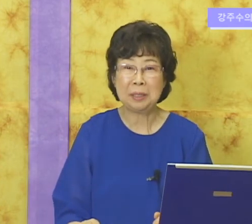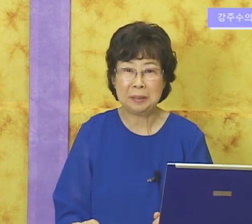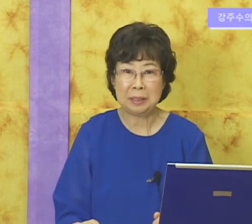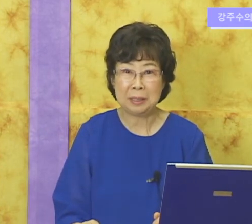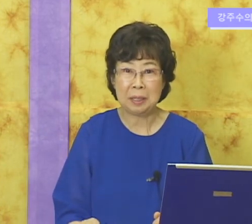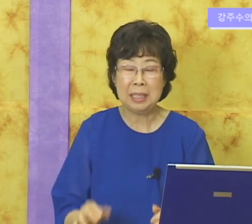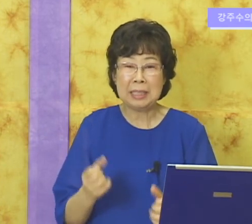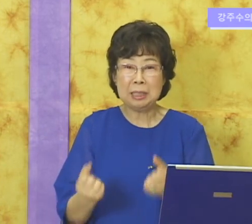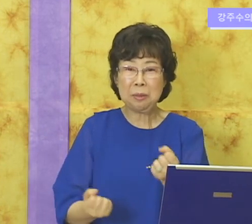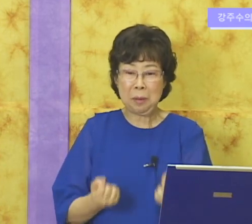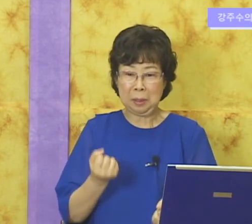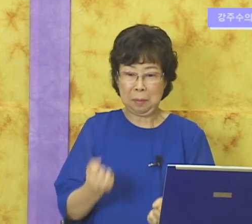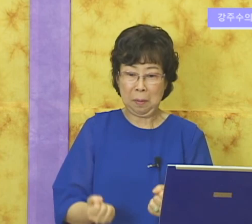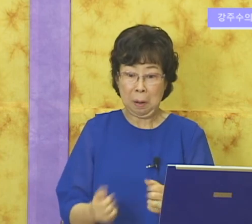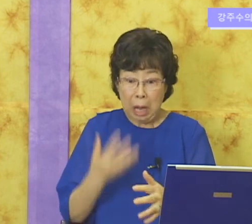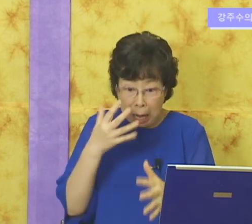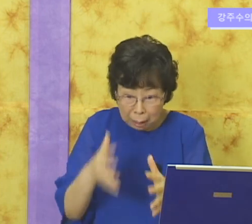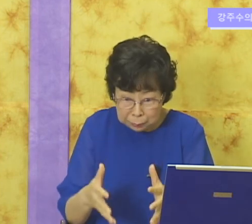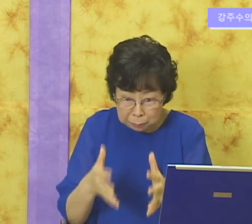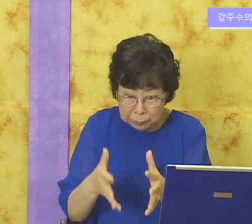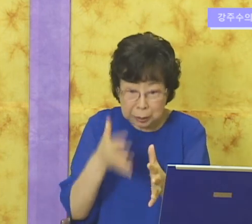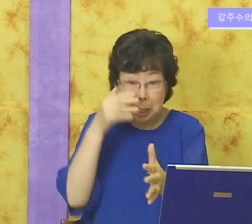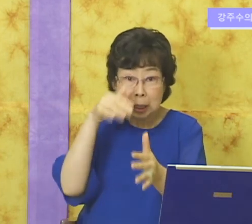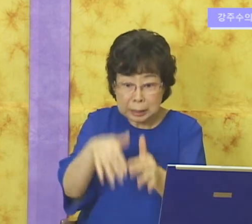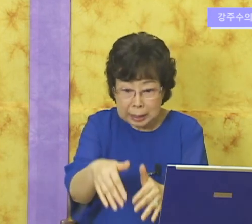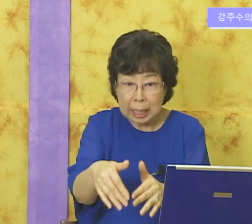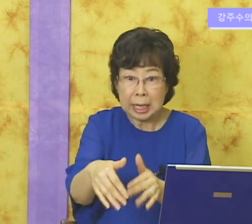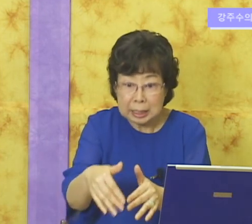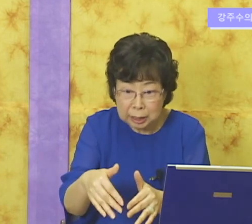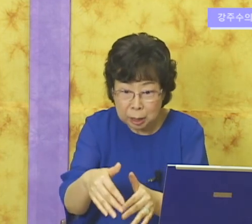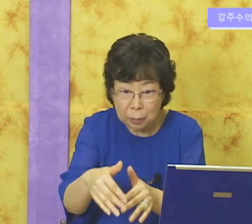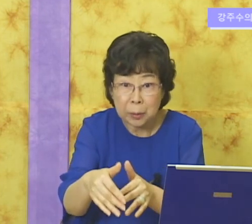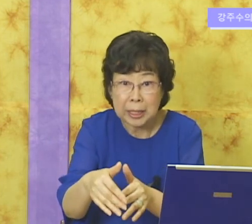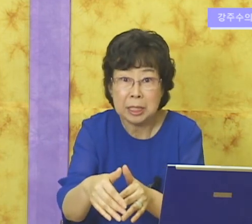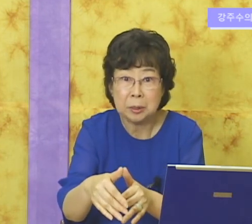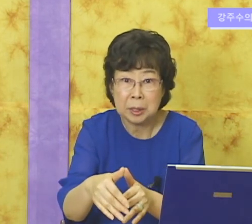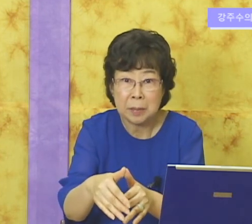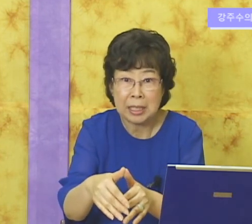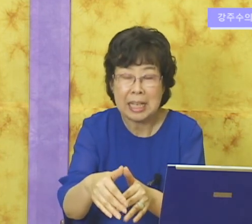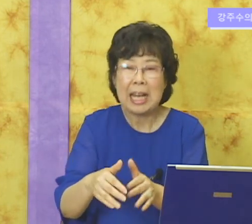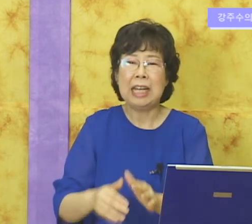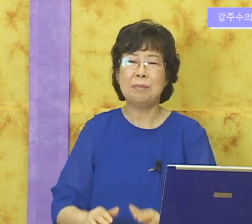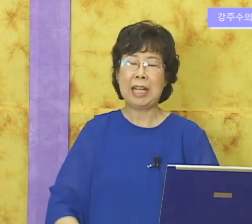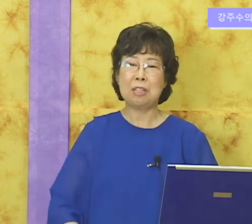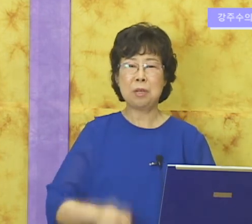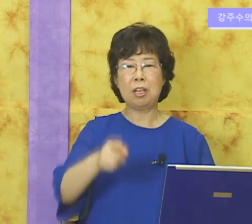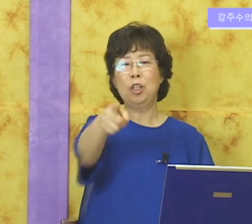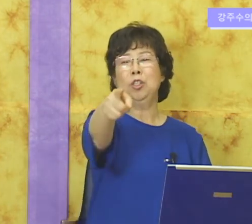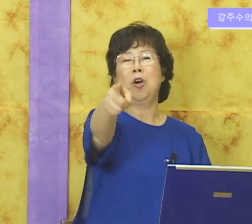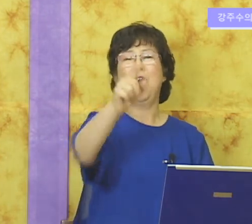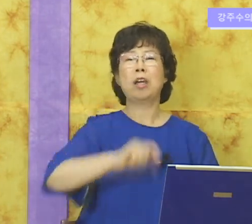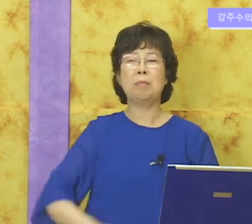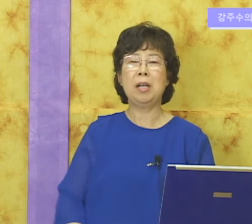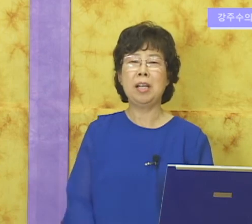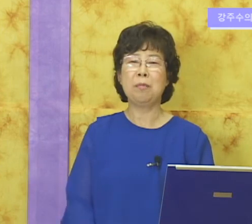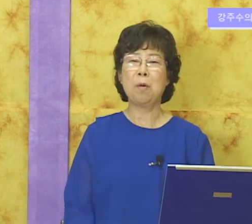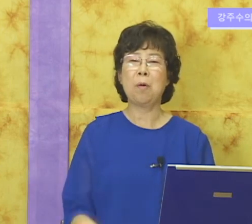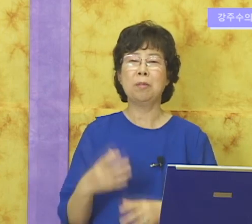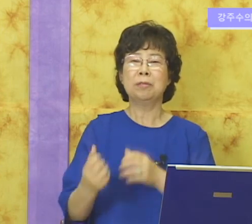때도 그렇죠. 자전거 배울 때도 앞 이렇게 가까이 쳐다보게 되죠. 처음에는. 하지만 나중에는 저기 멀리 보고